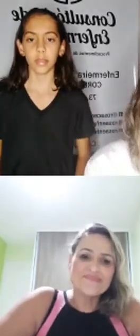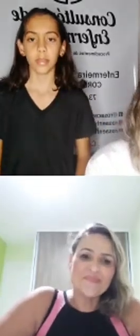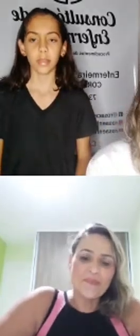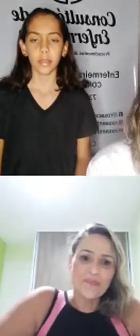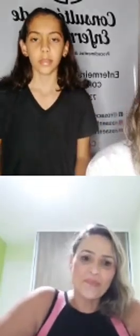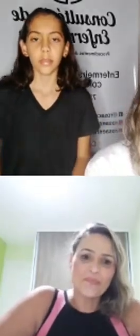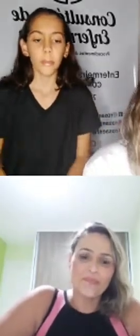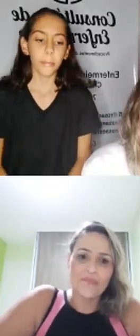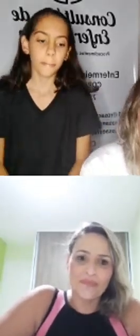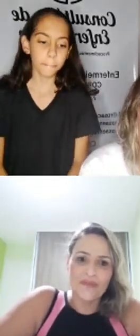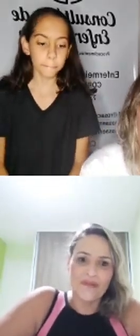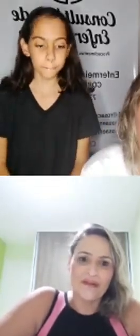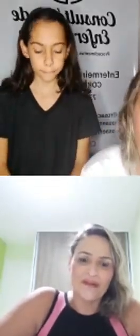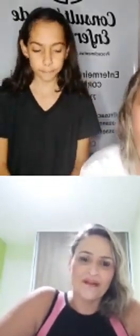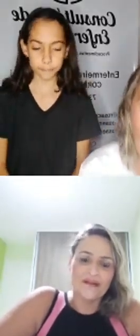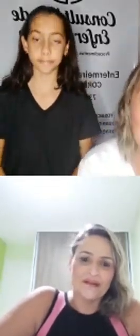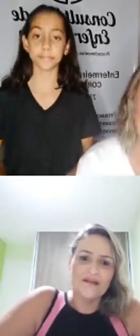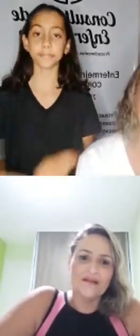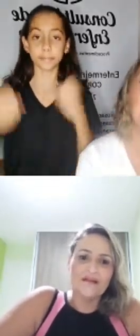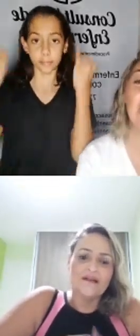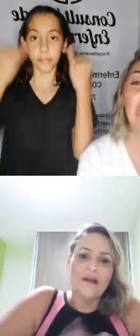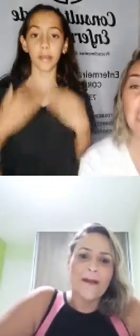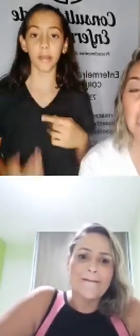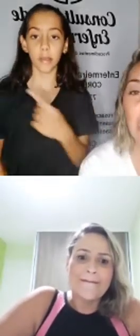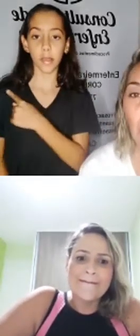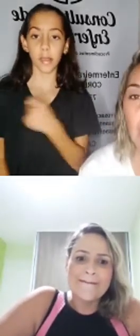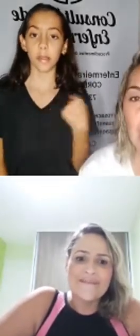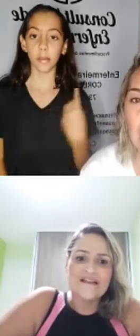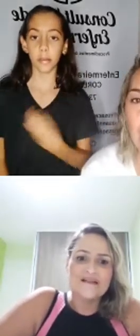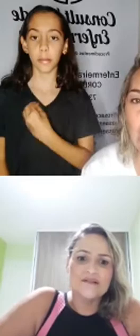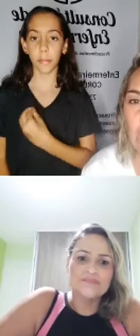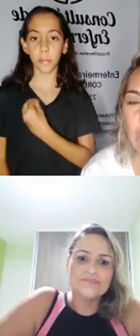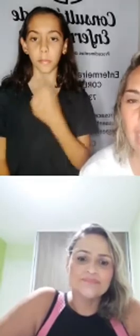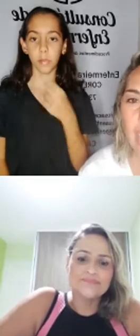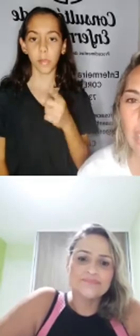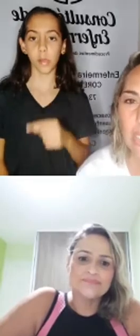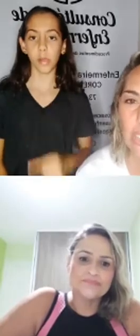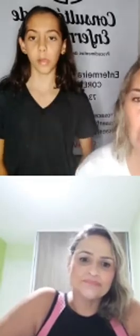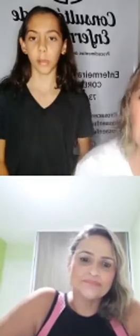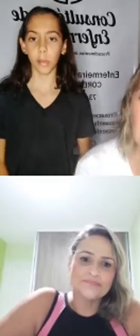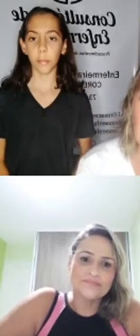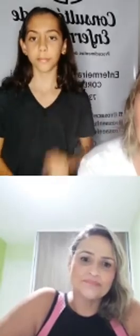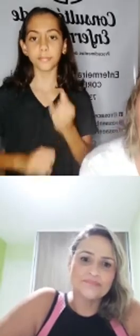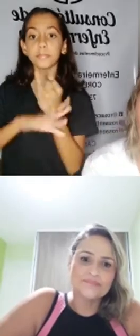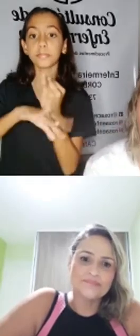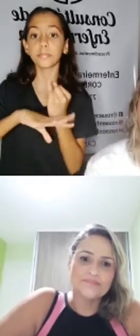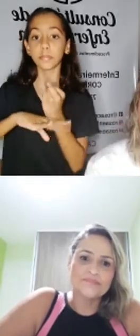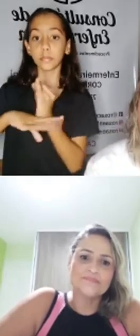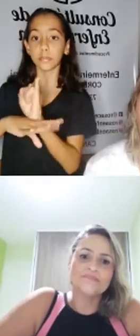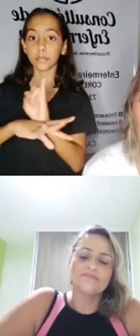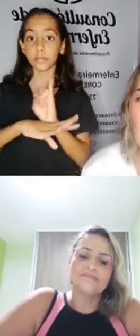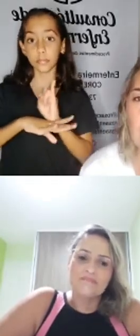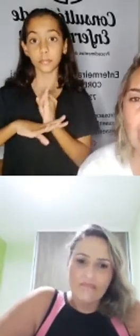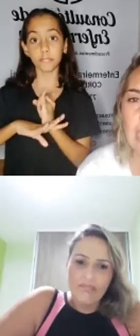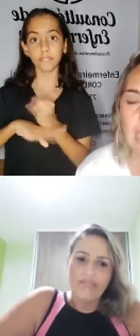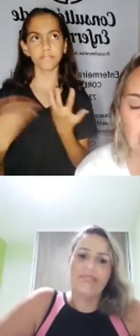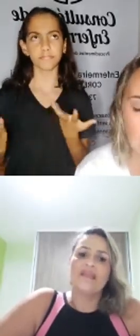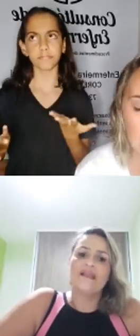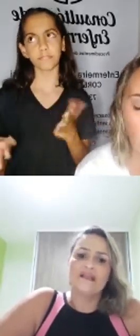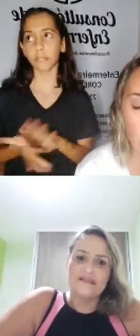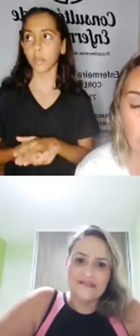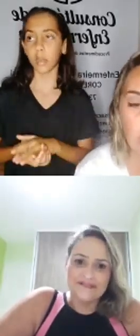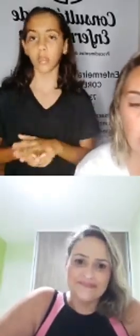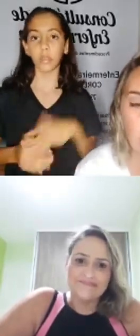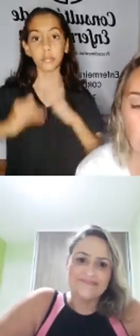Então, doutora, explica para nós aí como é que tá essa vida da senhora. Tem atendido Ilhéus, a senhora vem a Canavieiras, como é que tá